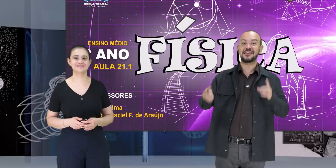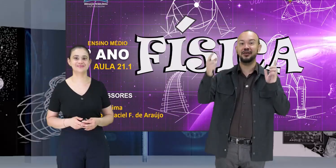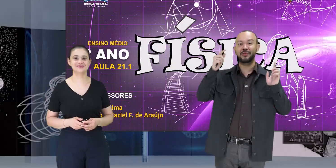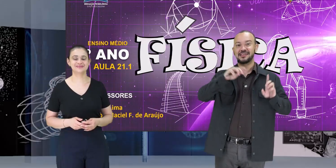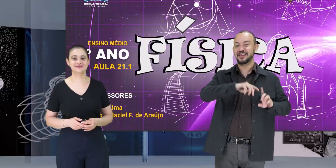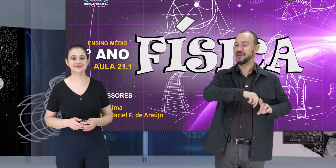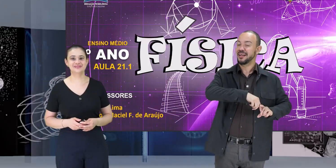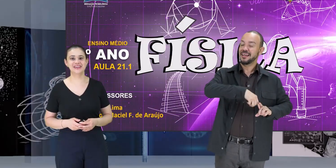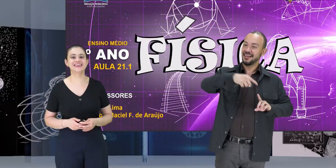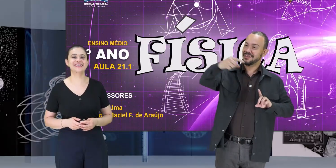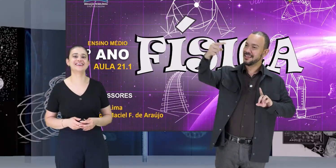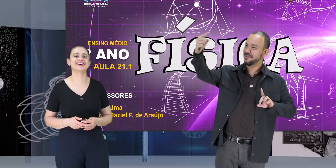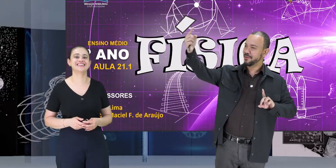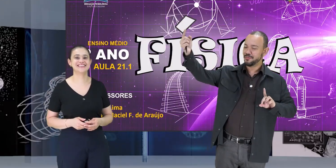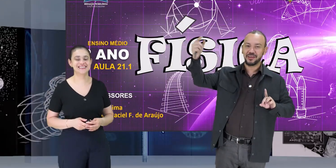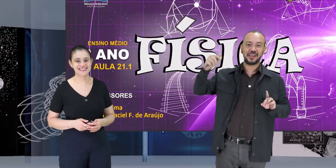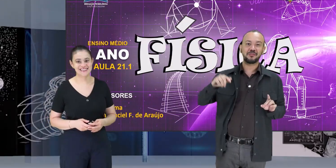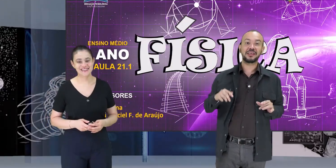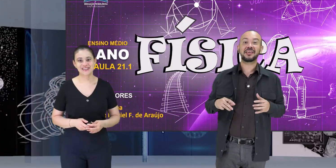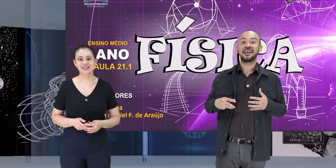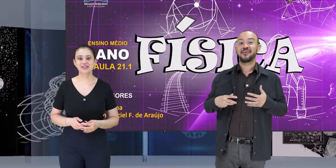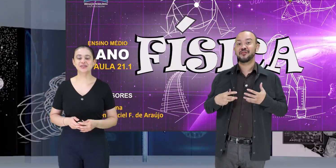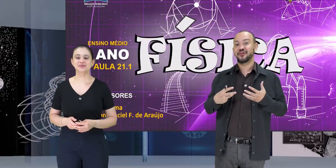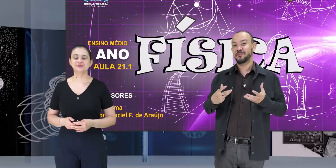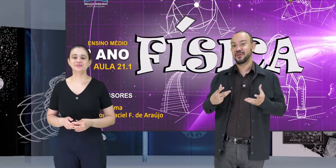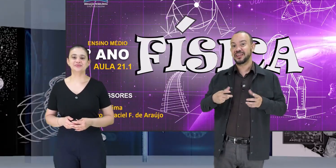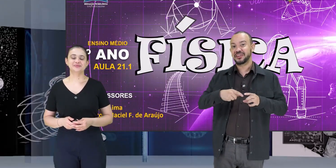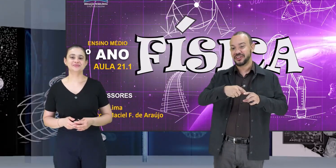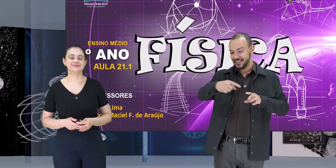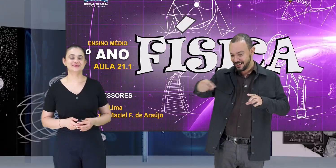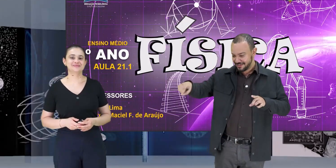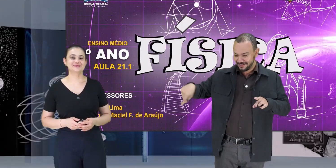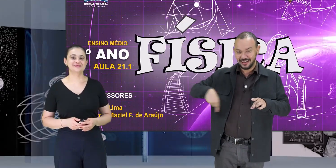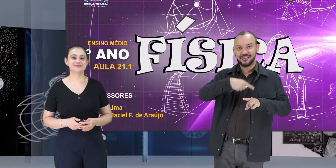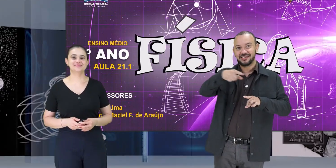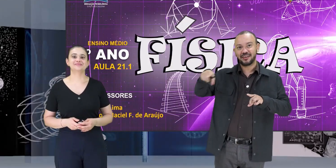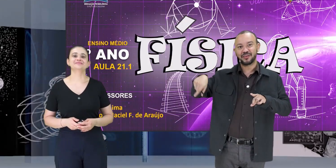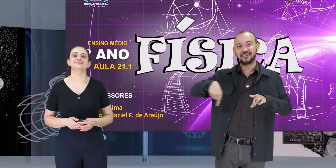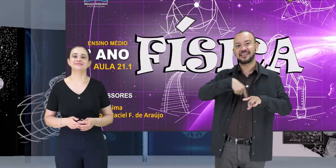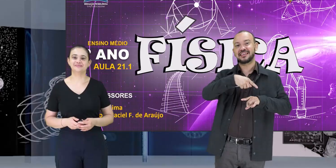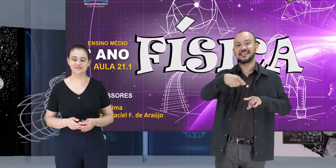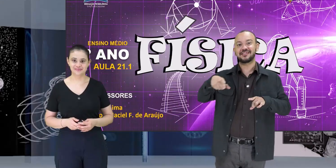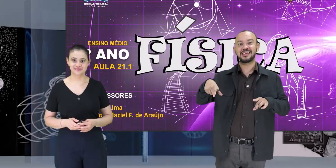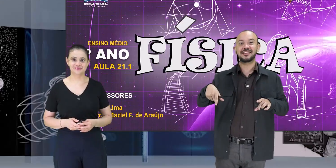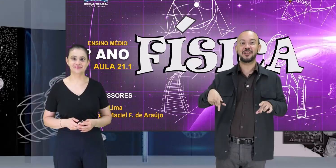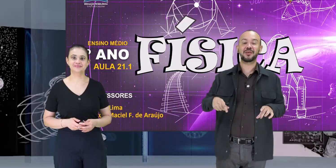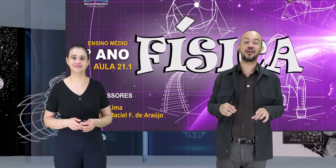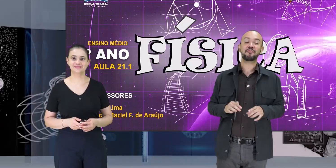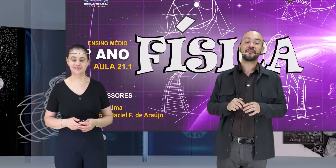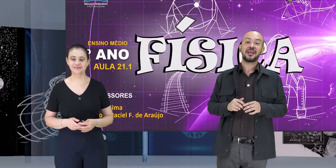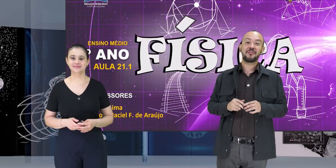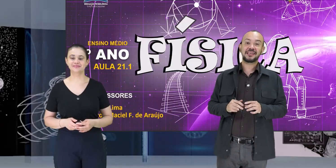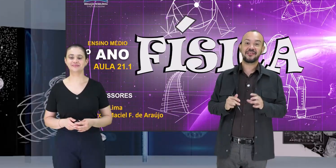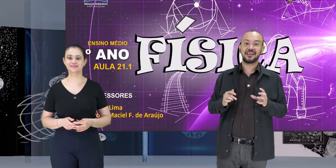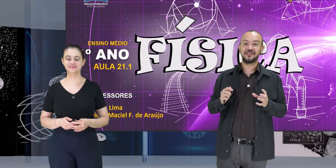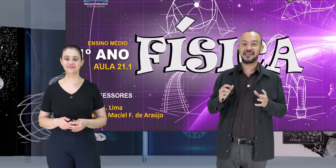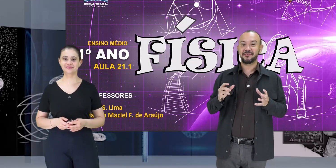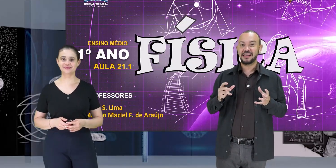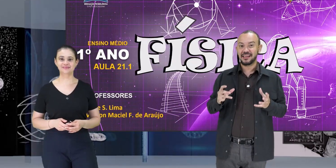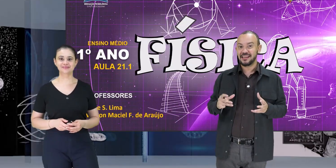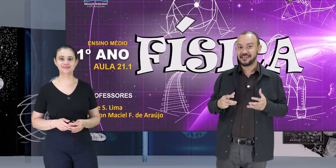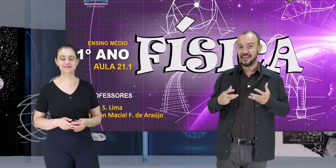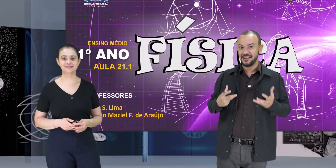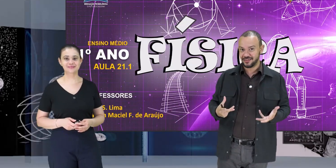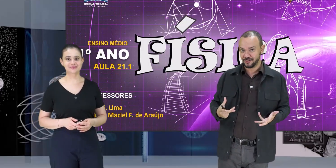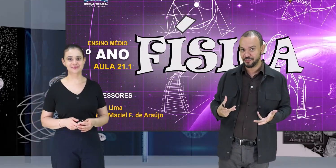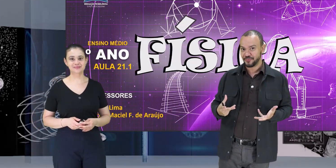que é lançado para cima, que é lançado parabolicamente. Um corpo que gira, né? Lá falando da aceleração centrípeta. Mas agora você vai